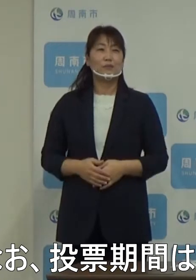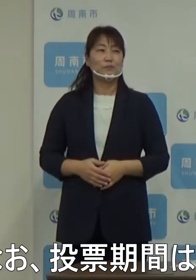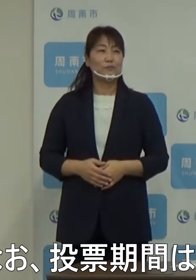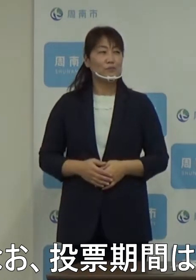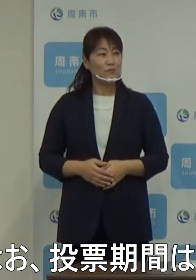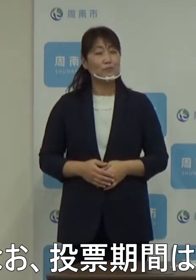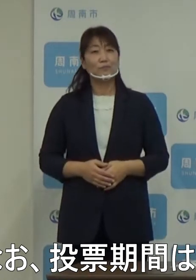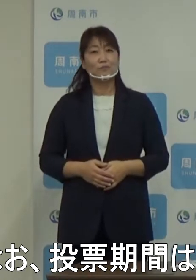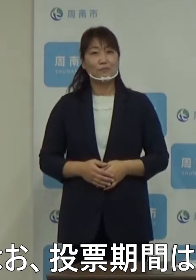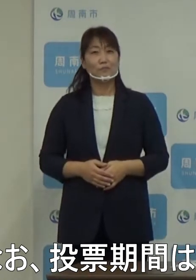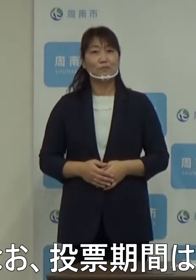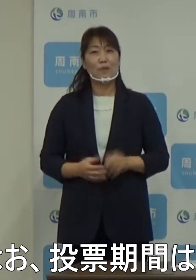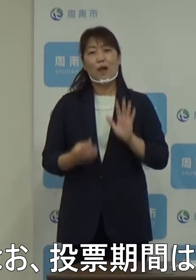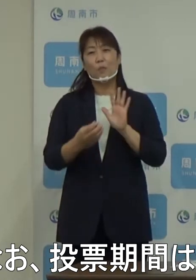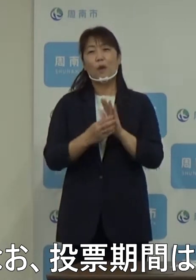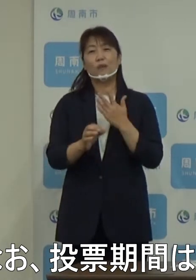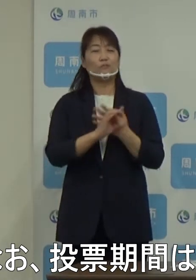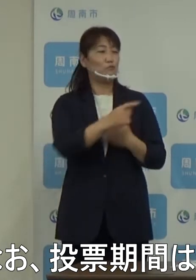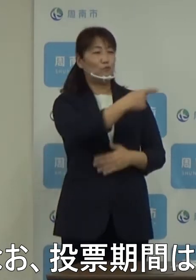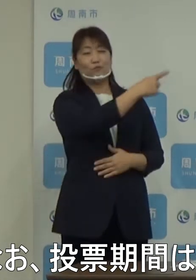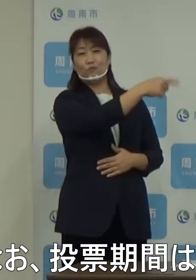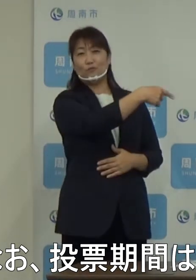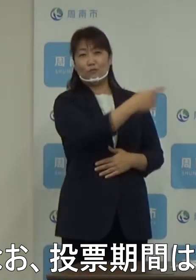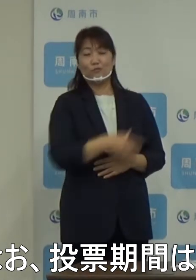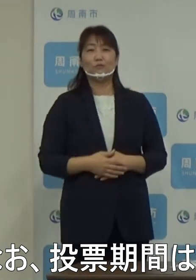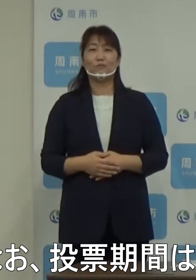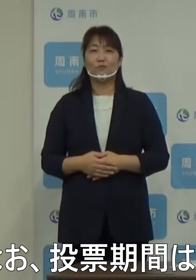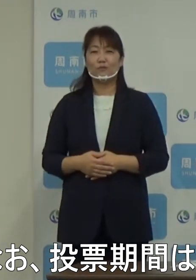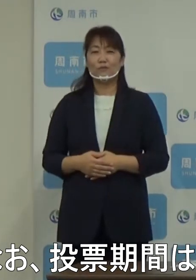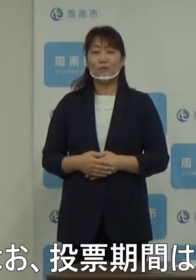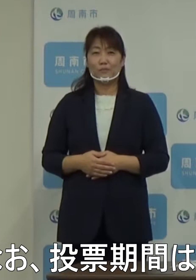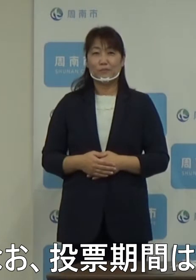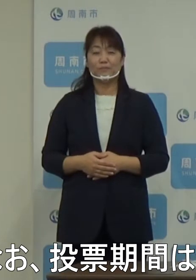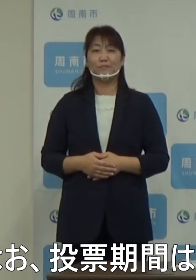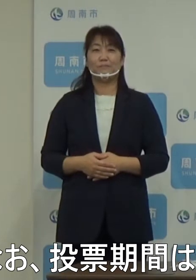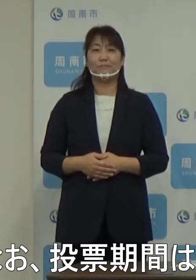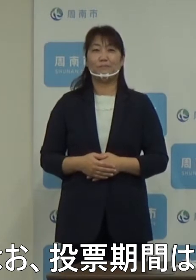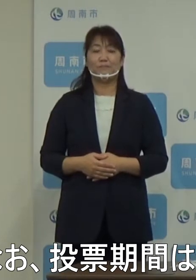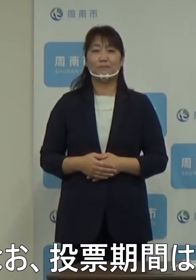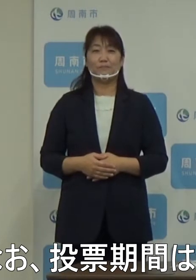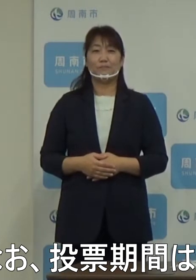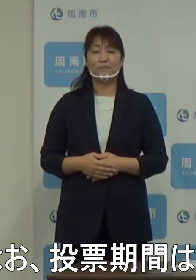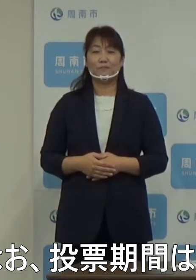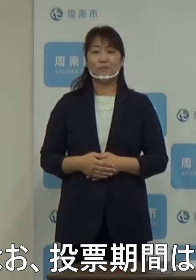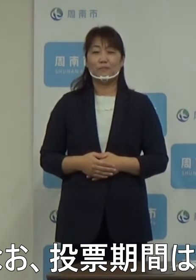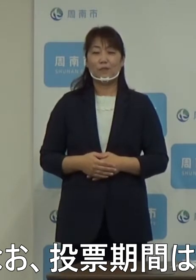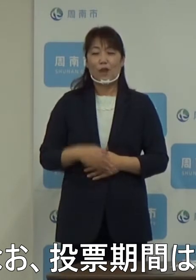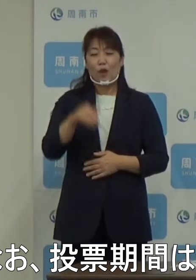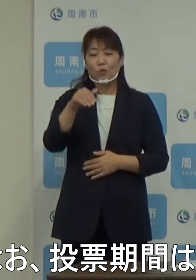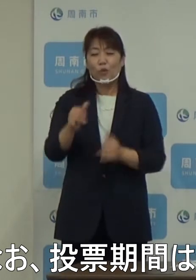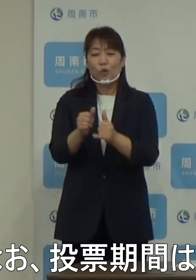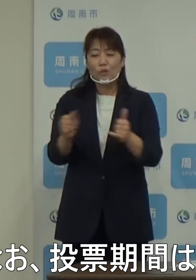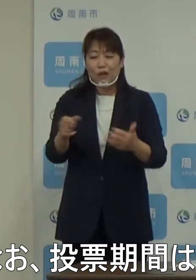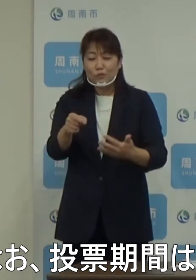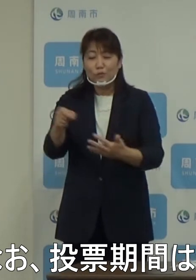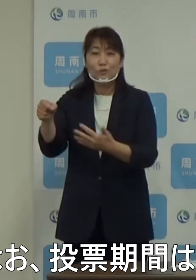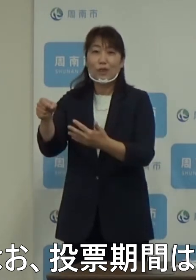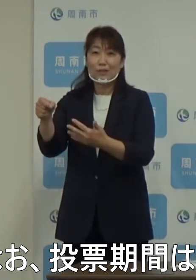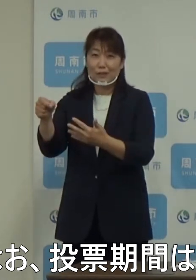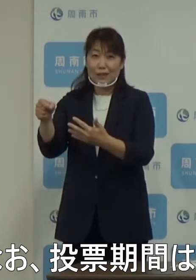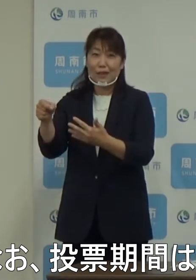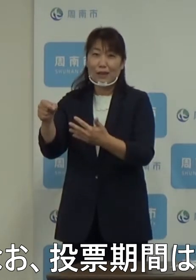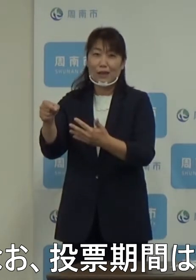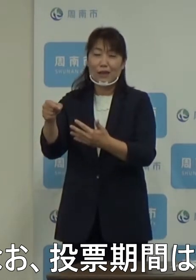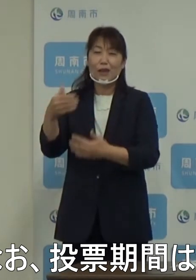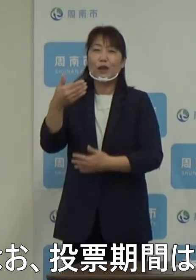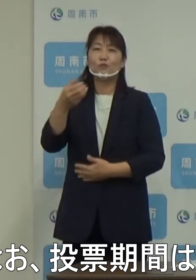です。向こうがロゴマークでございます。投票期間ここですね。投票者の中から抽選で